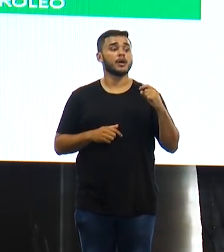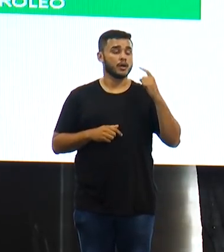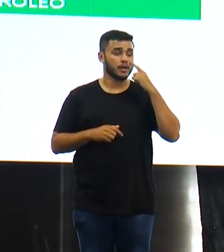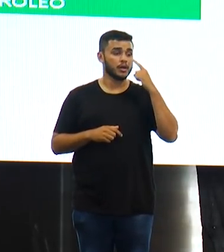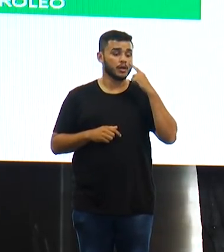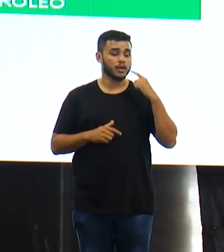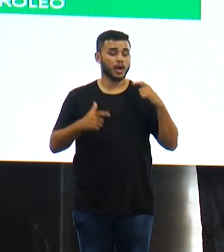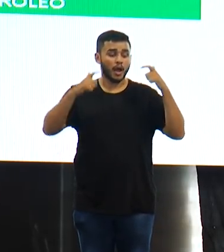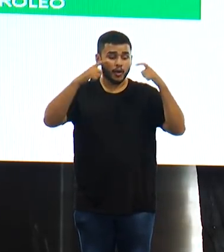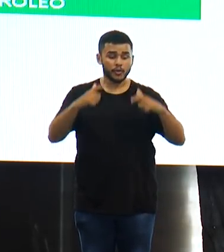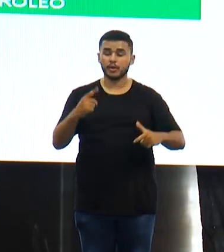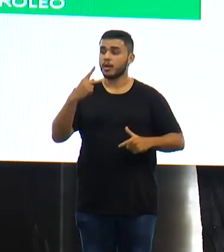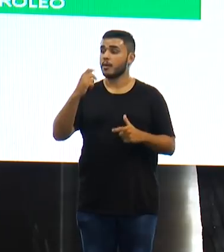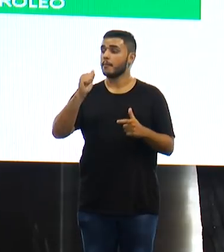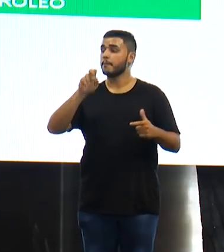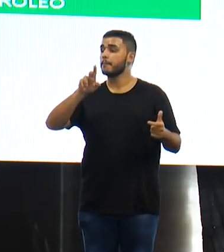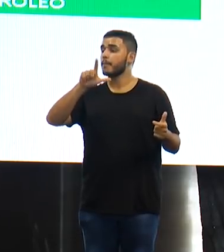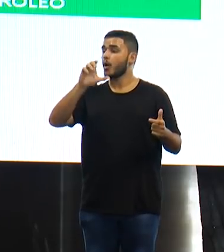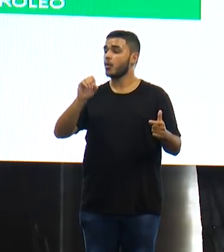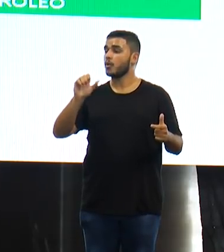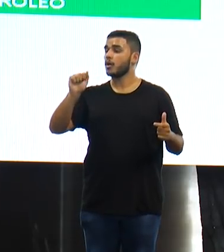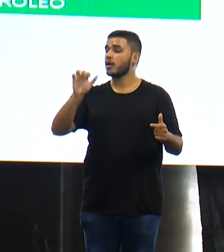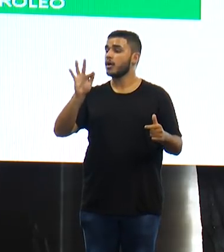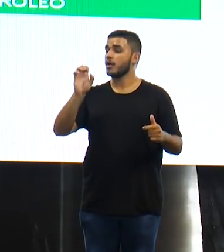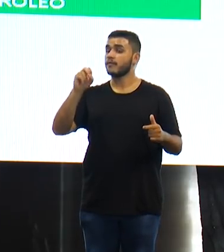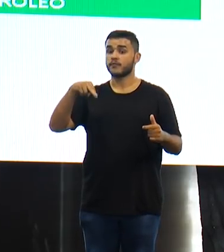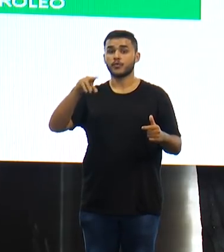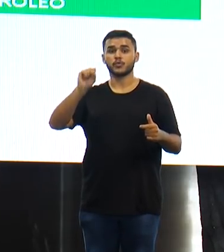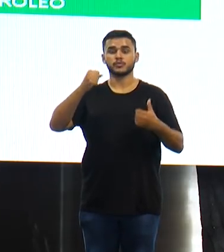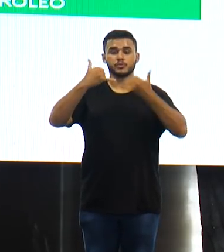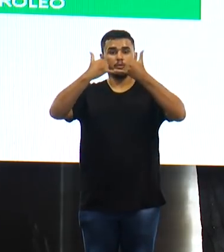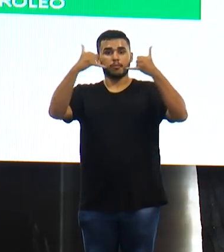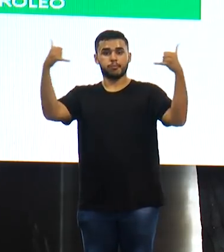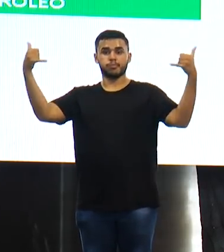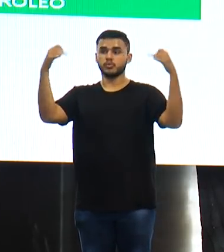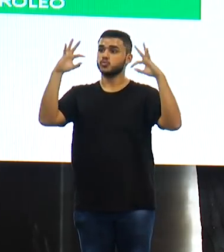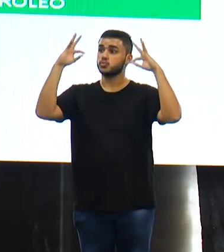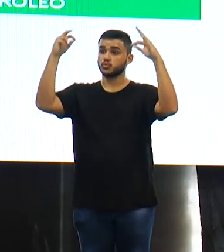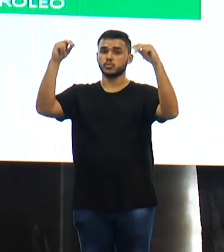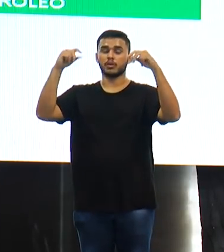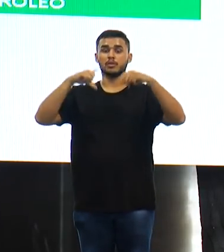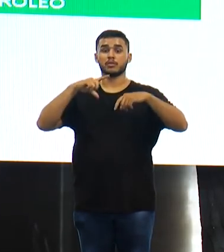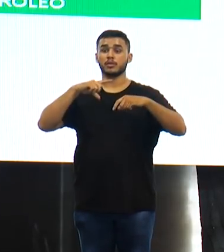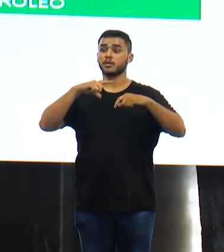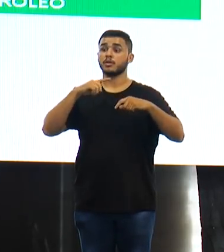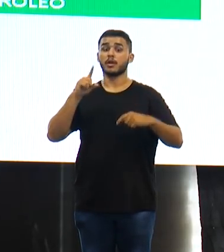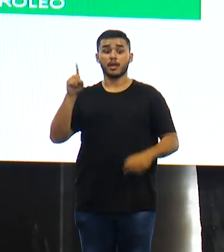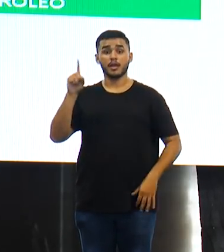em Paulo Afonso, certo? A usina de Paulo Afonso. Ela é uma usina